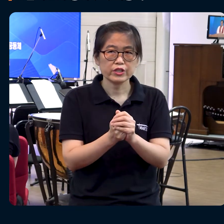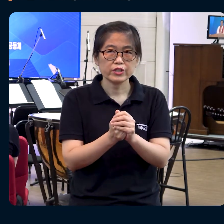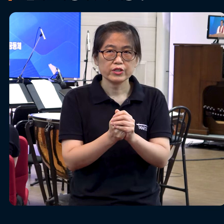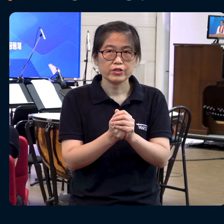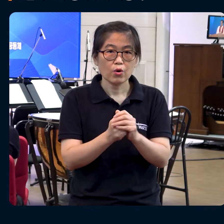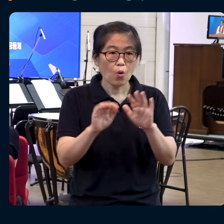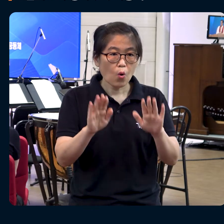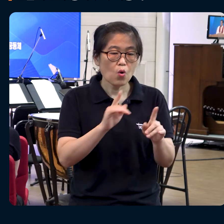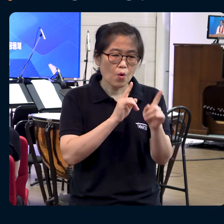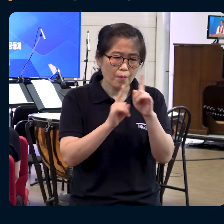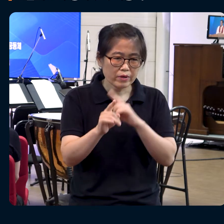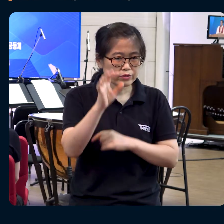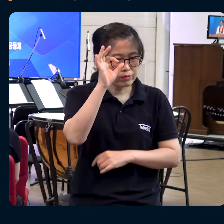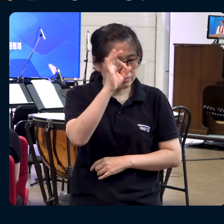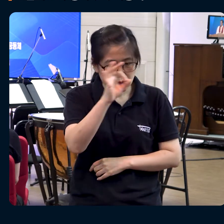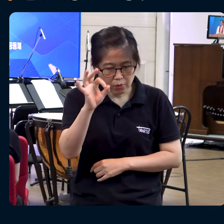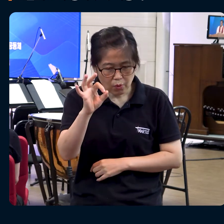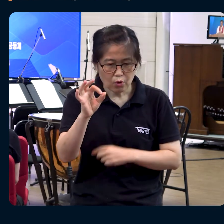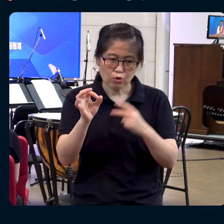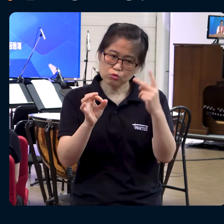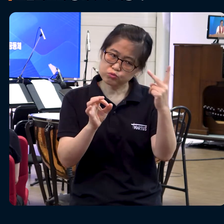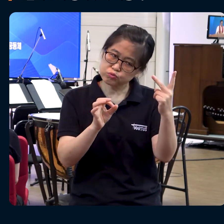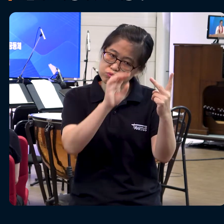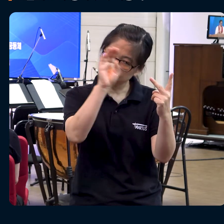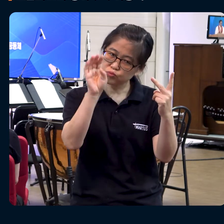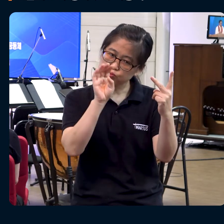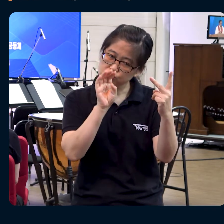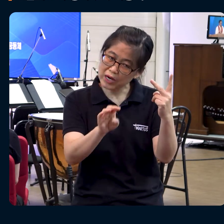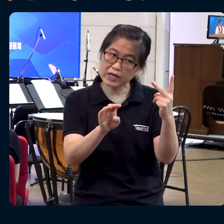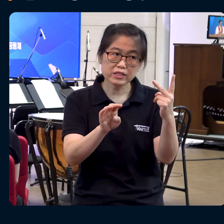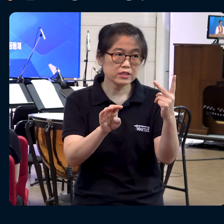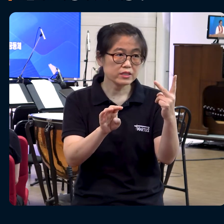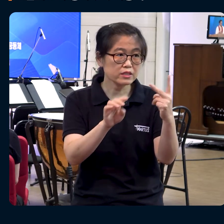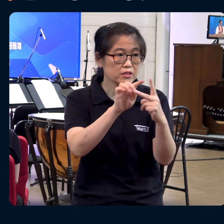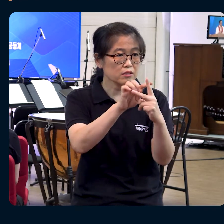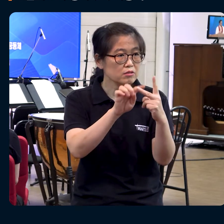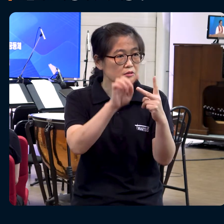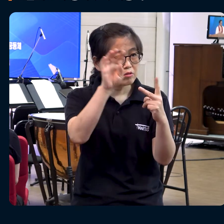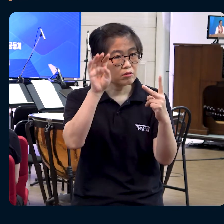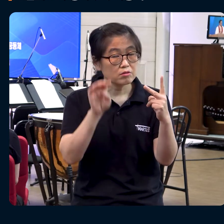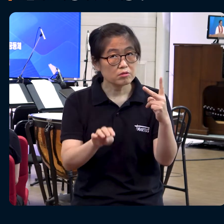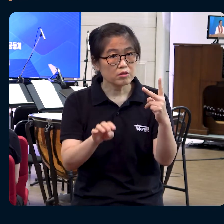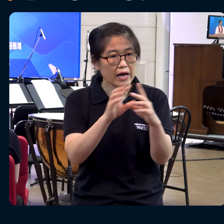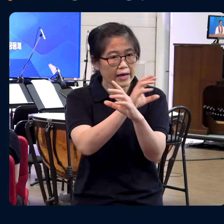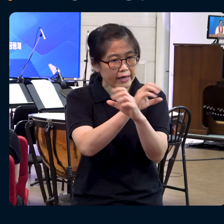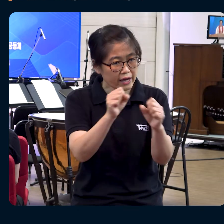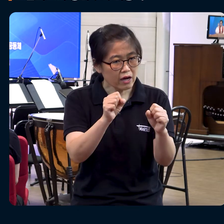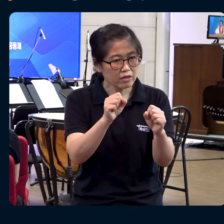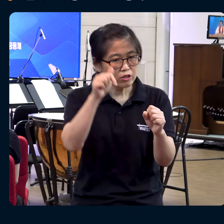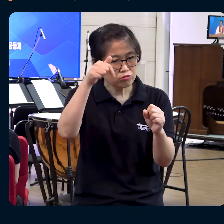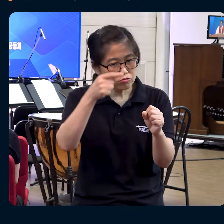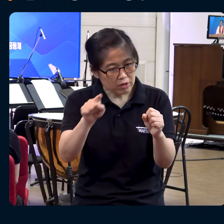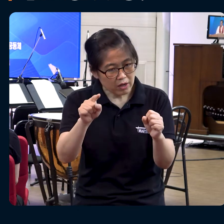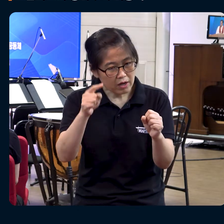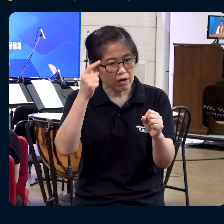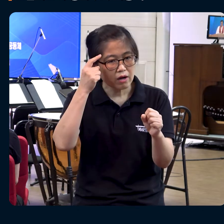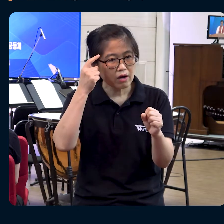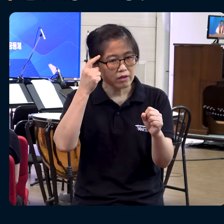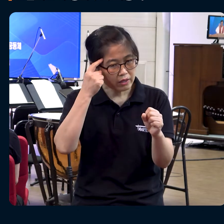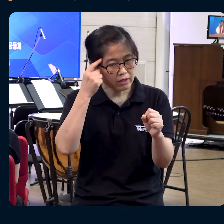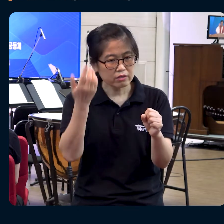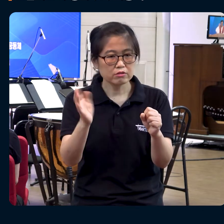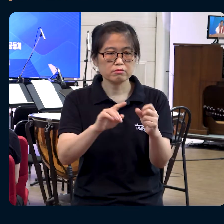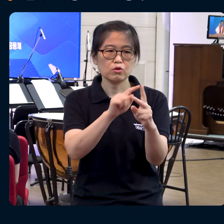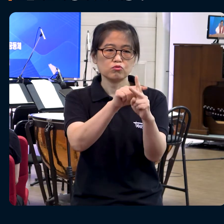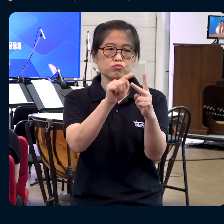보다가 2가지의 질문에 봉착하게 됐어요. 오늘 말씀을 보면서 이게 계약 맺는 거구나까지는